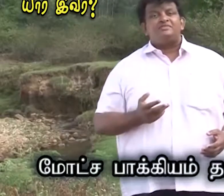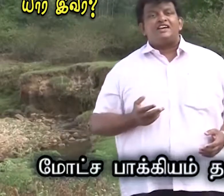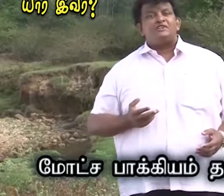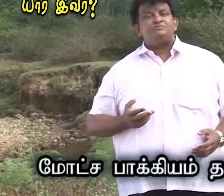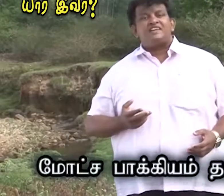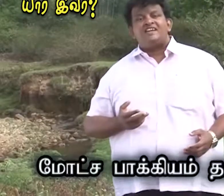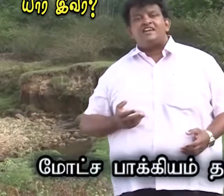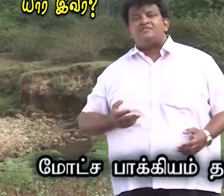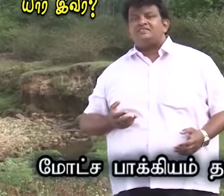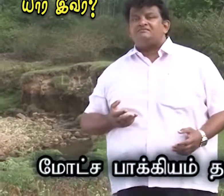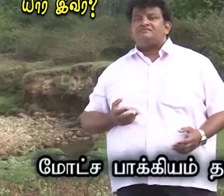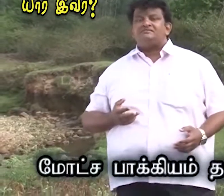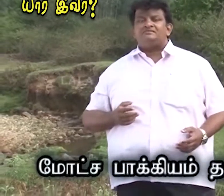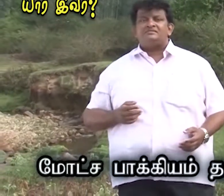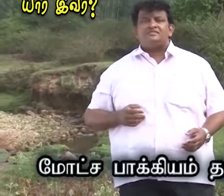பாக்கியம் தரும்